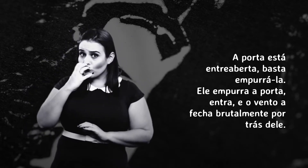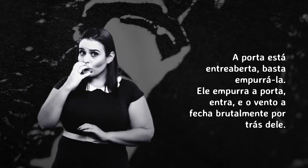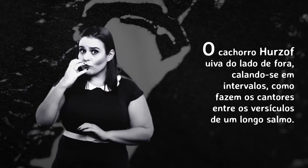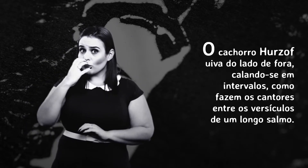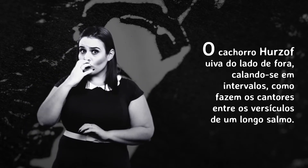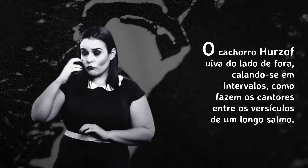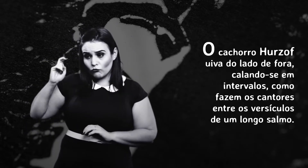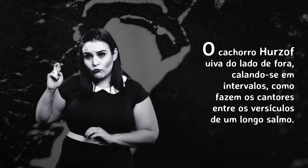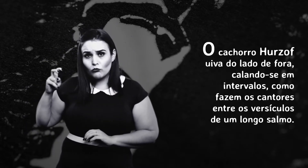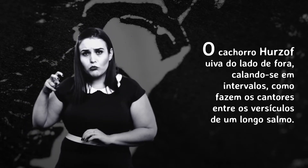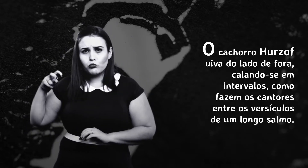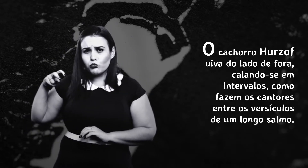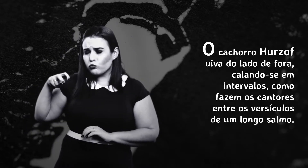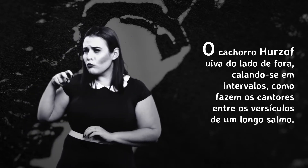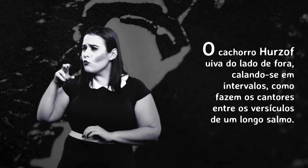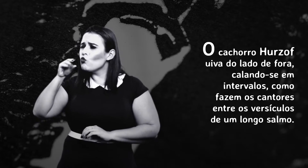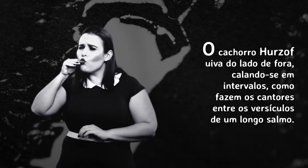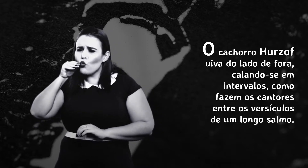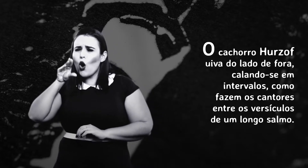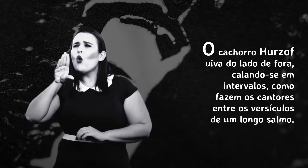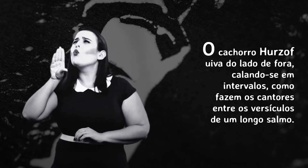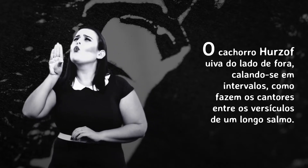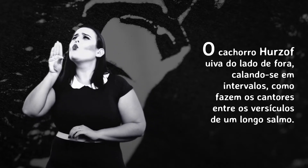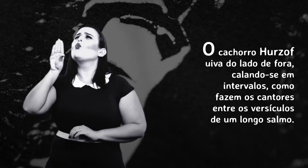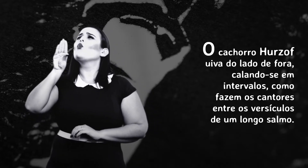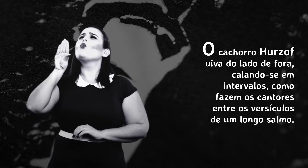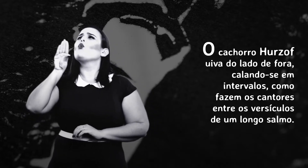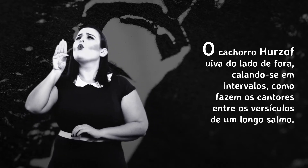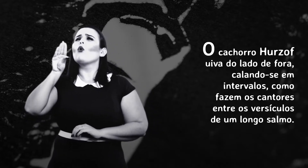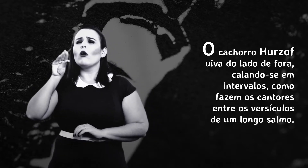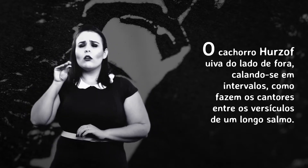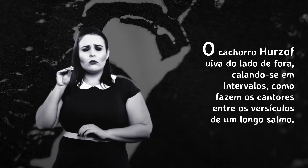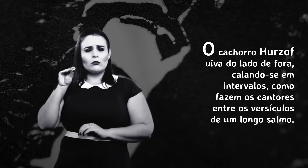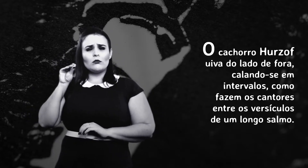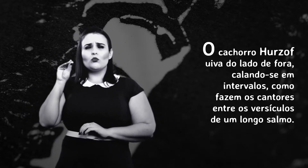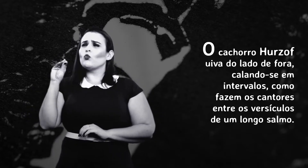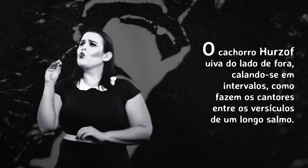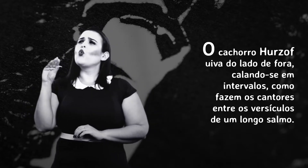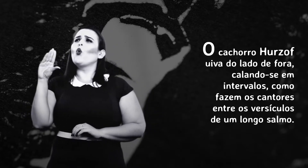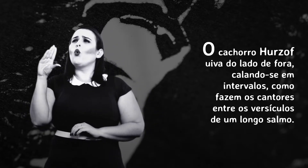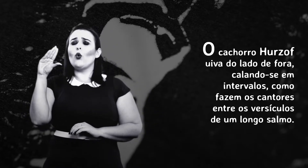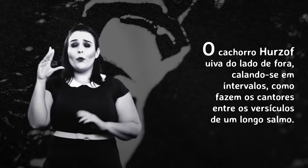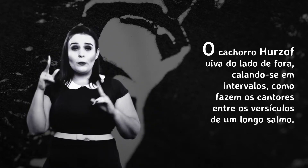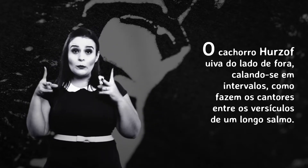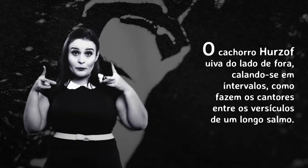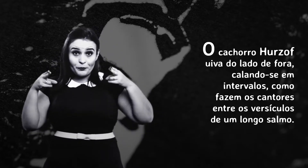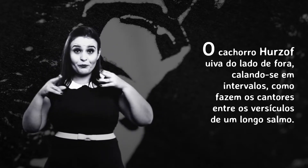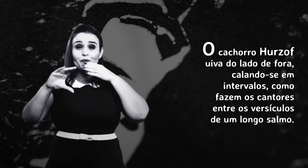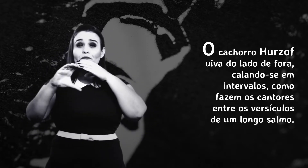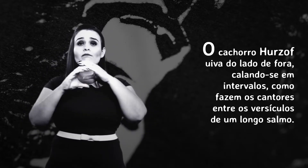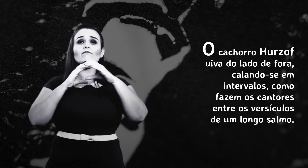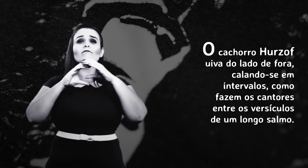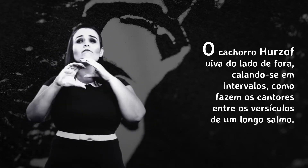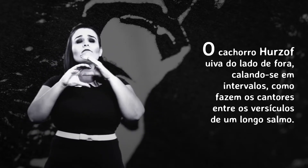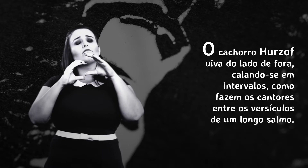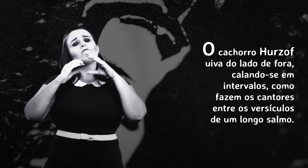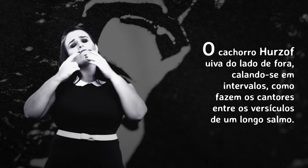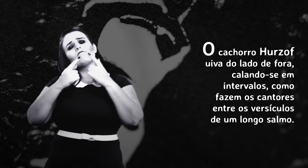O cachorro Hurzov uiva do lado de fora, calando-se em intervalos, como fazem os cantores entre os versículos